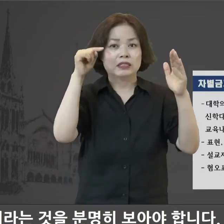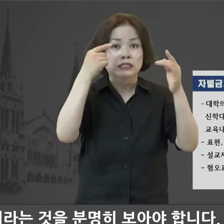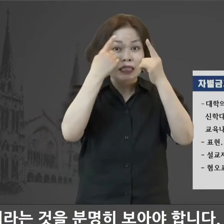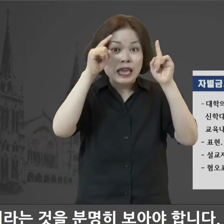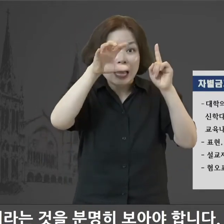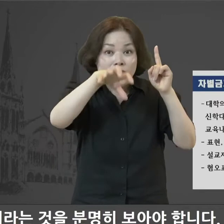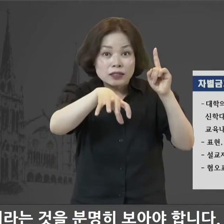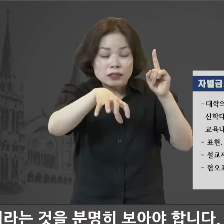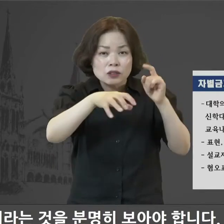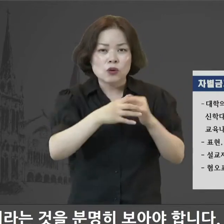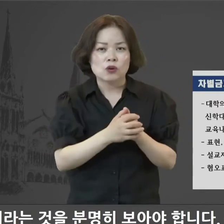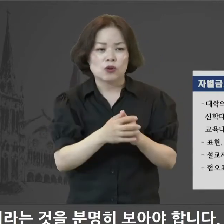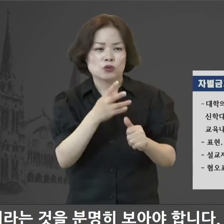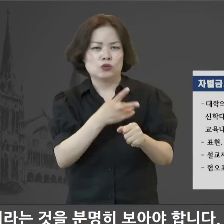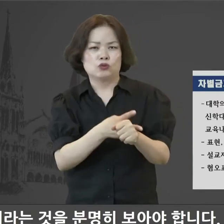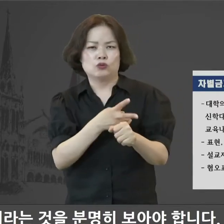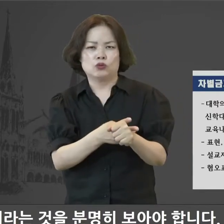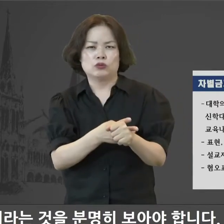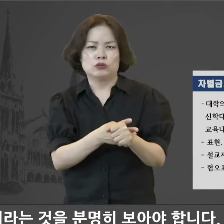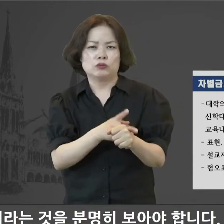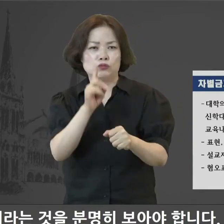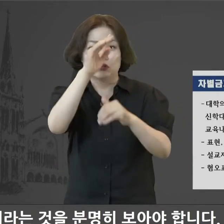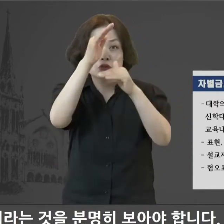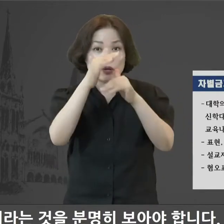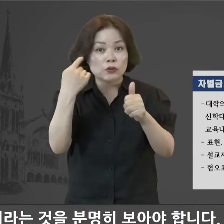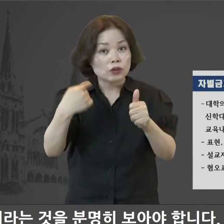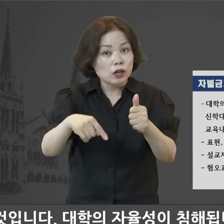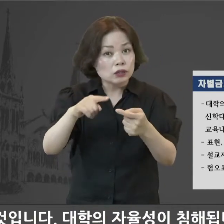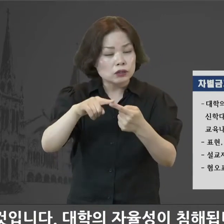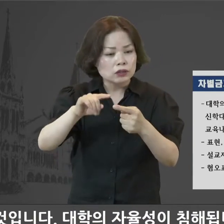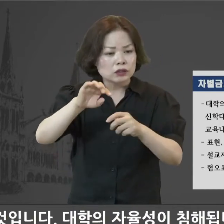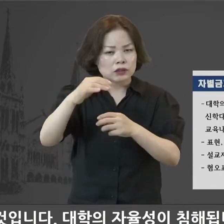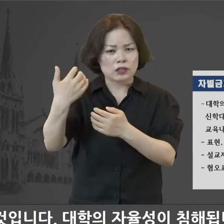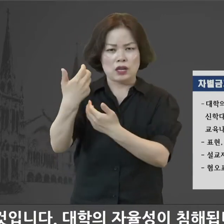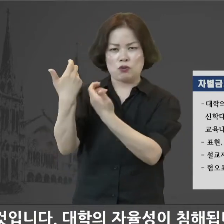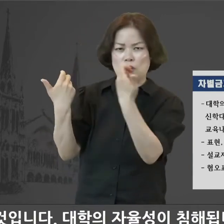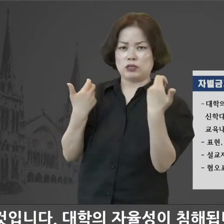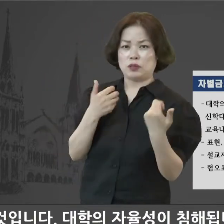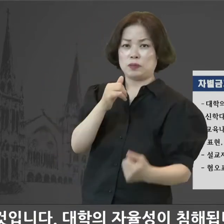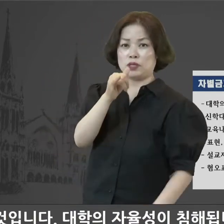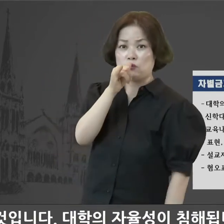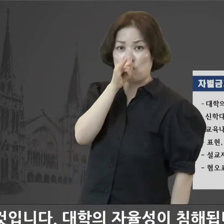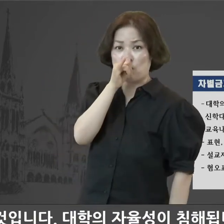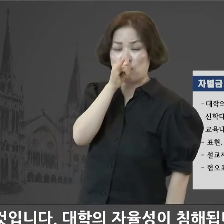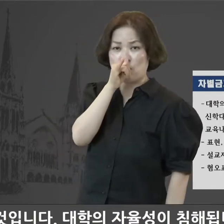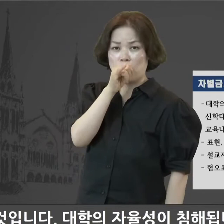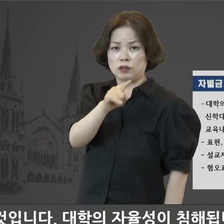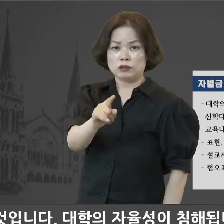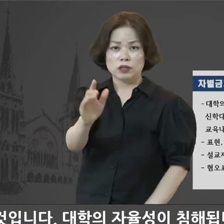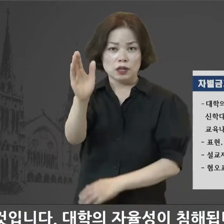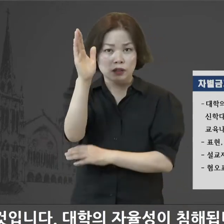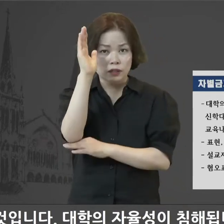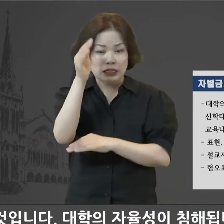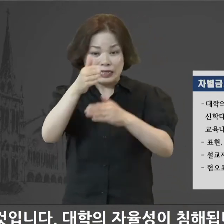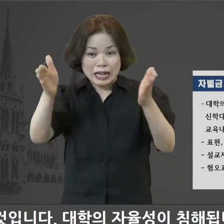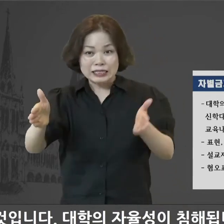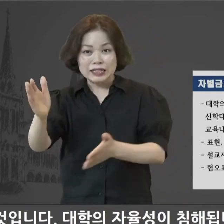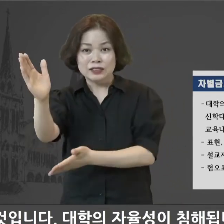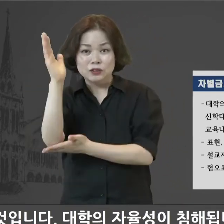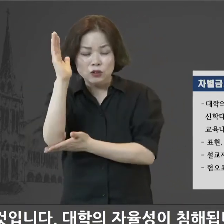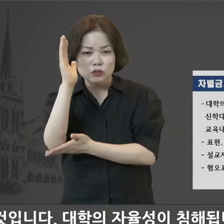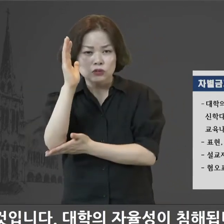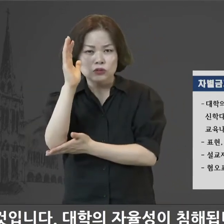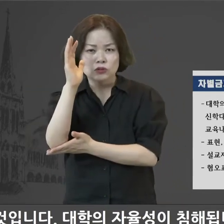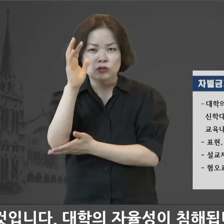대학에서 교수로서 무슨 내용을 가르칠지 간섭을 받게 된다거나 제가 강단에서 했던 얘기들이 통제를